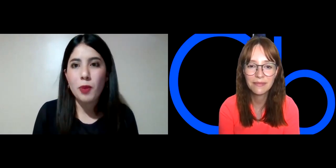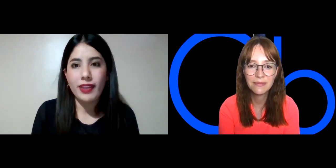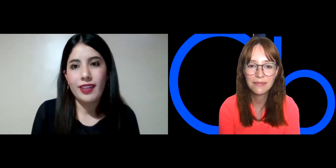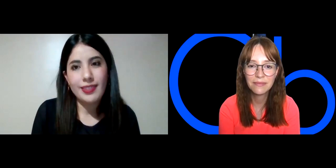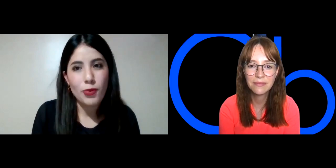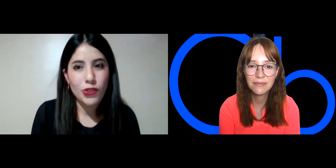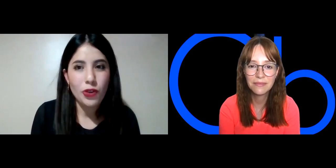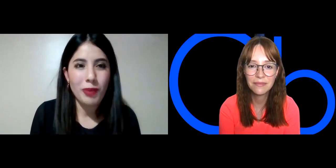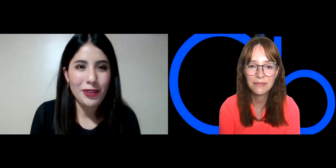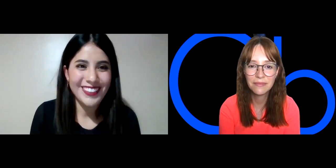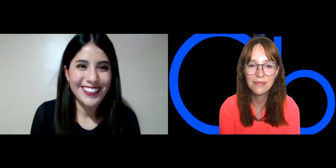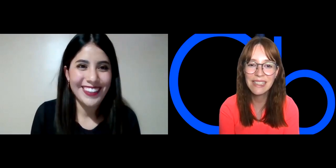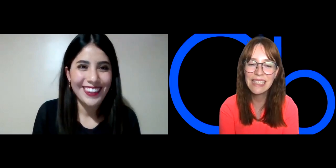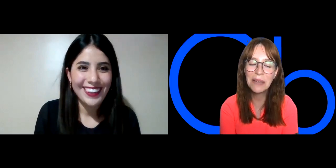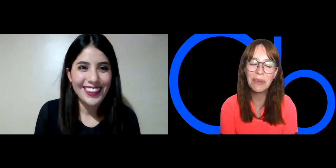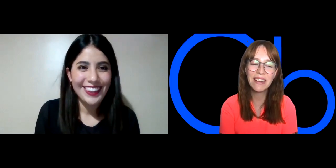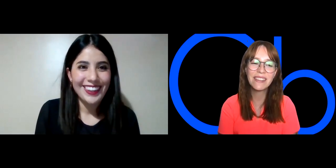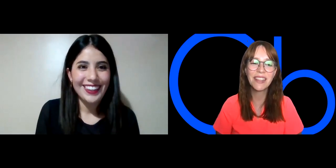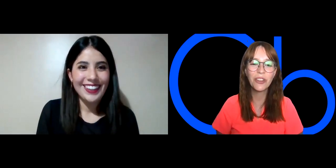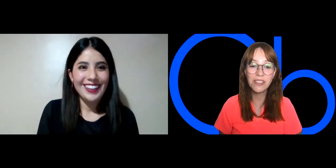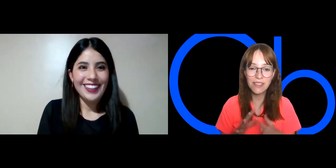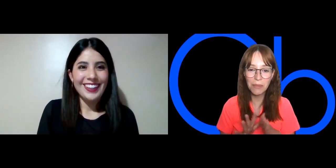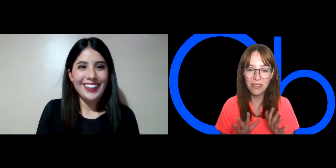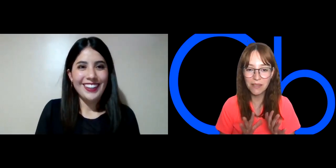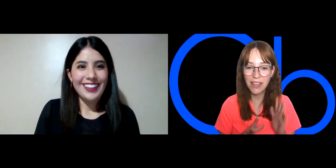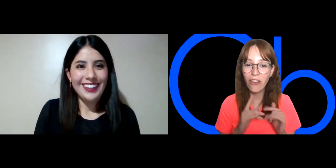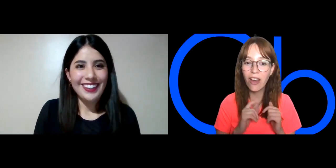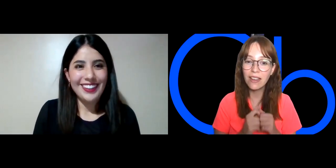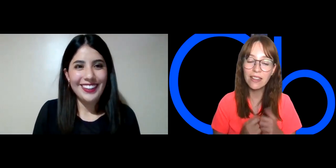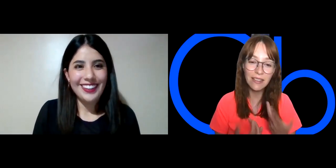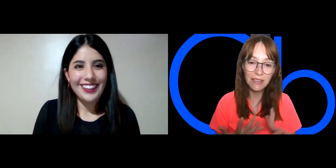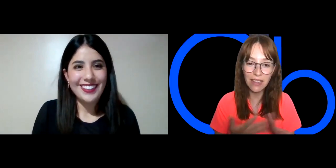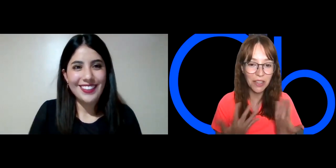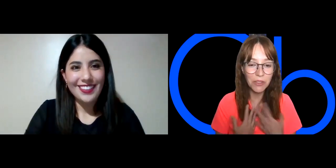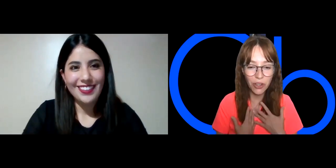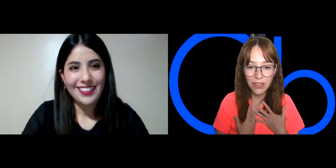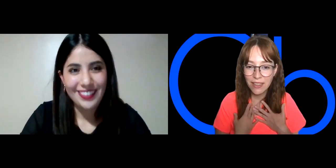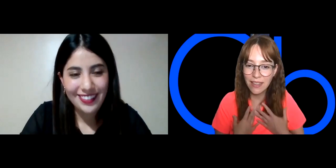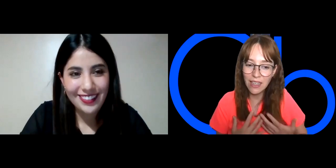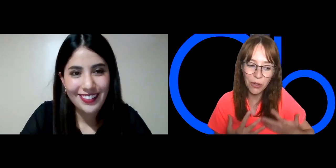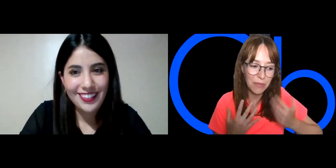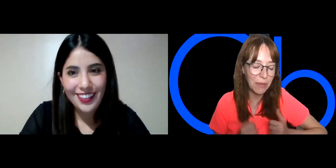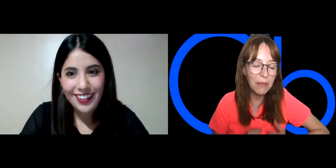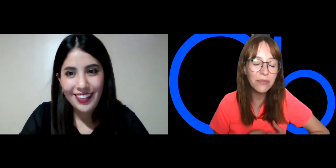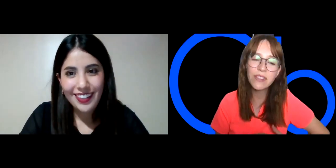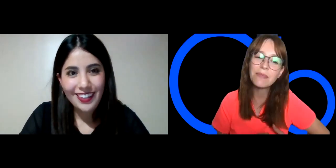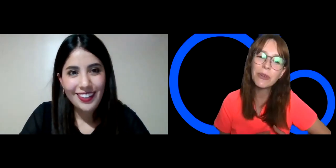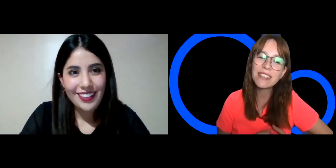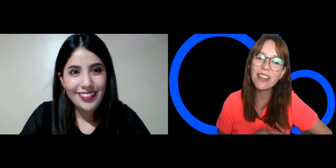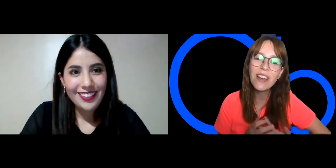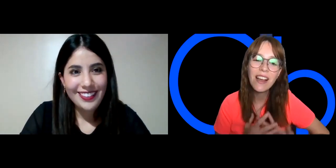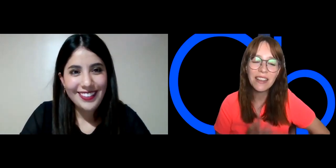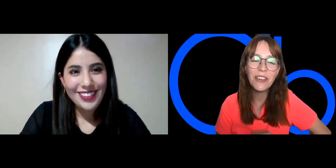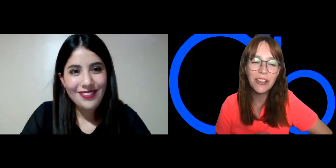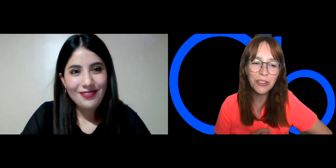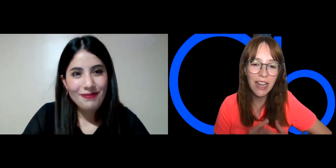que comparten esta emoción conmigo. Sí, qué padre. Así es que todos los que están viendo este video, así como yo lo intenté y de verdad me esforcé por